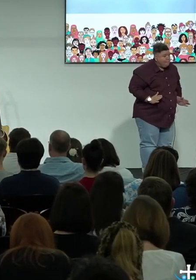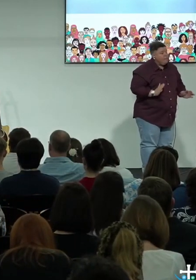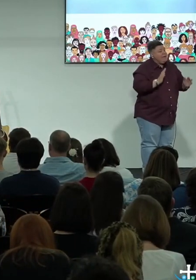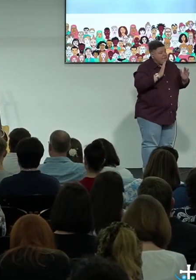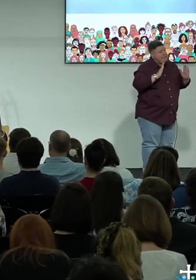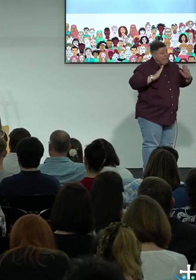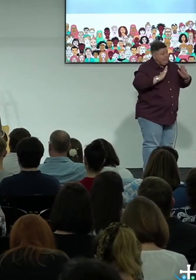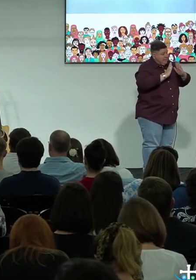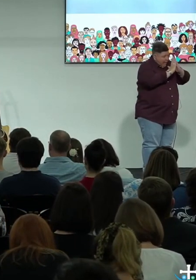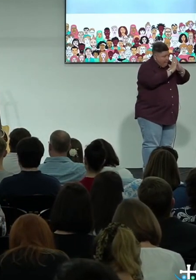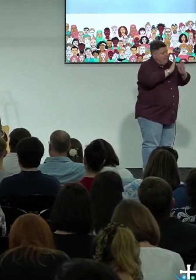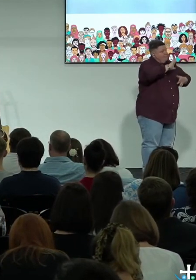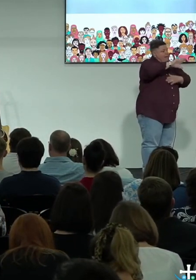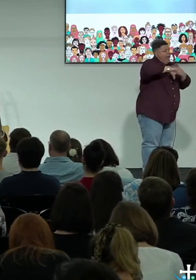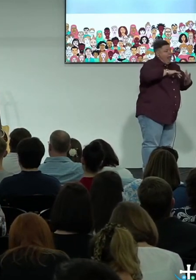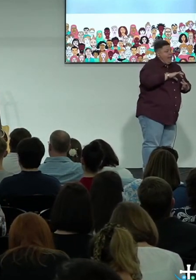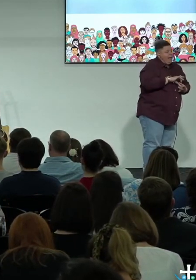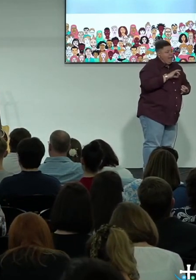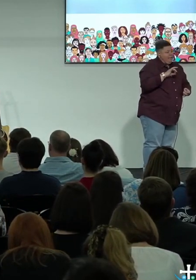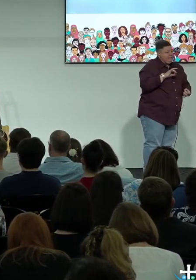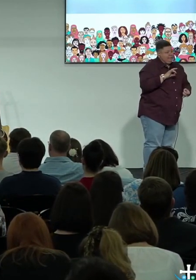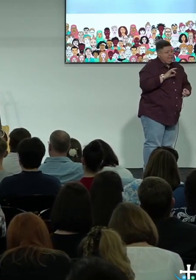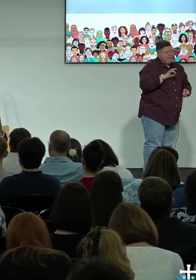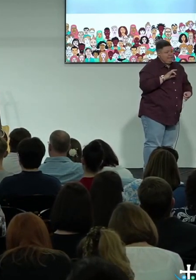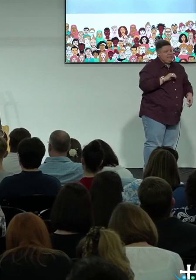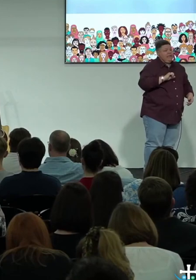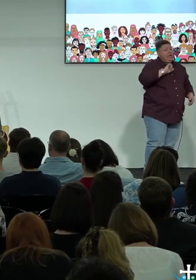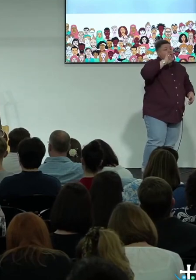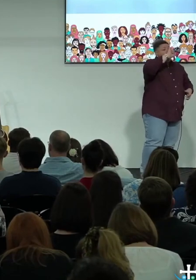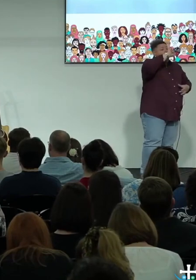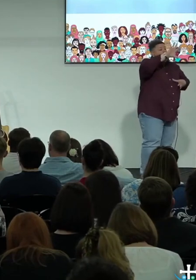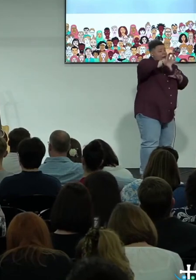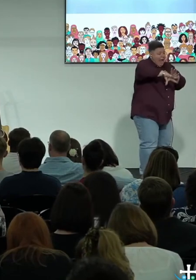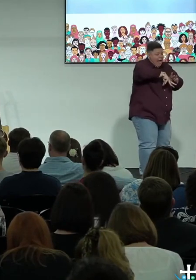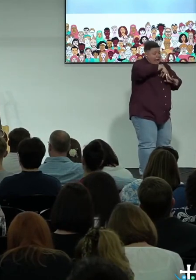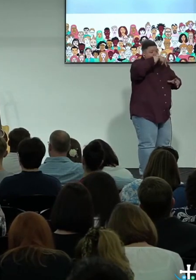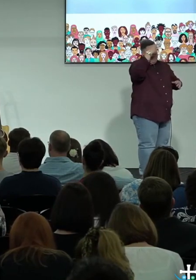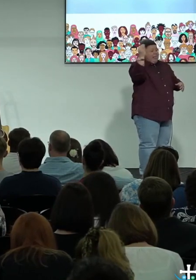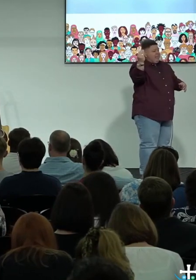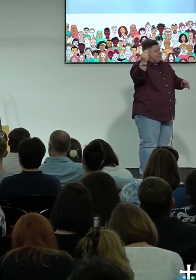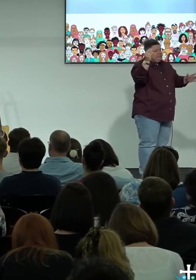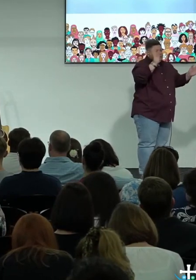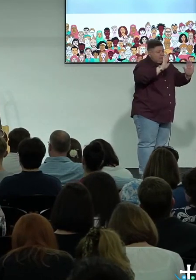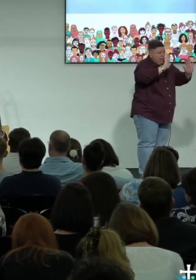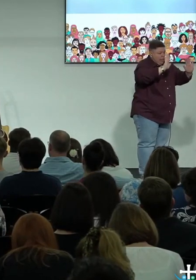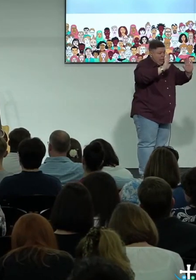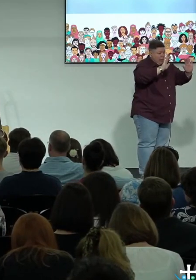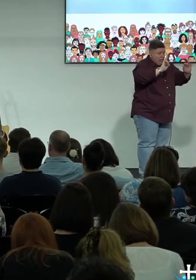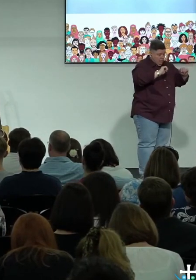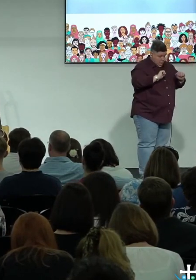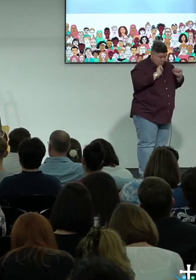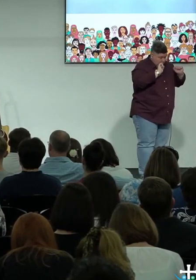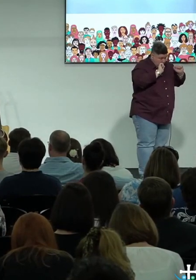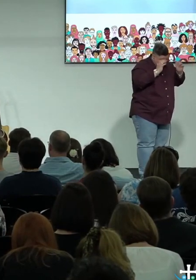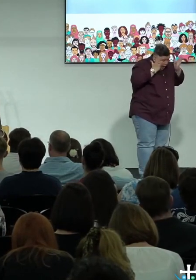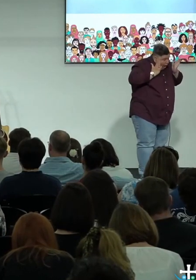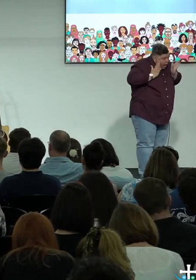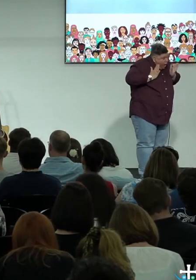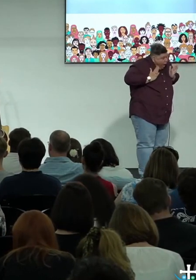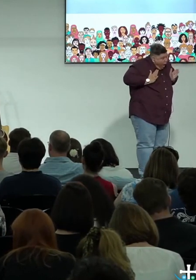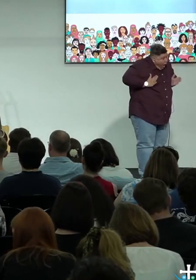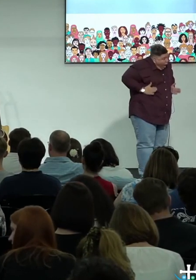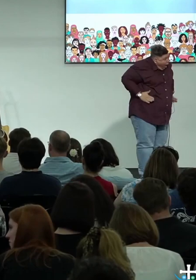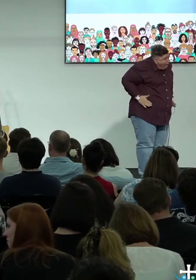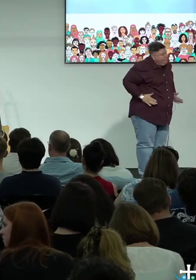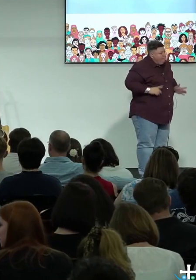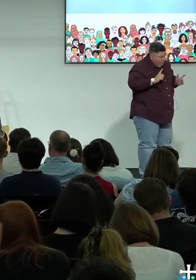is 'n tempel van die Heilige Gees. Nie jou gees of jou siel nie, jou liggaam, hierdie dop. En daarom moet ek dit oppas sodat ek die beste myle daaruit kan kry